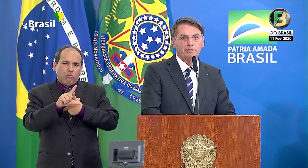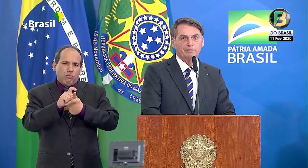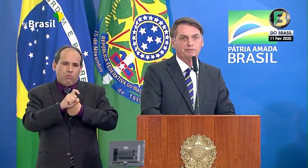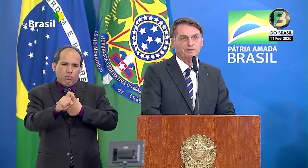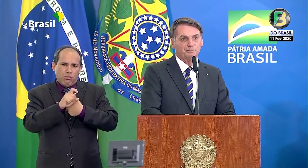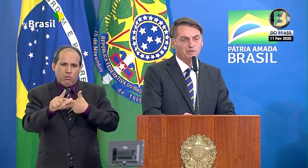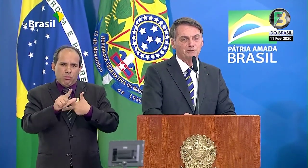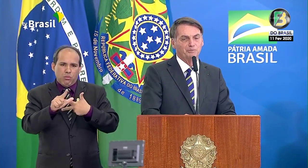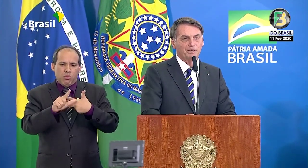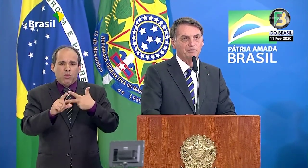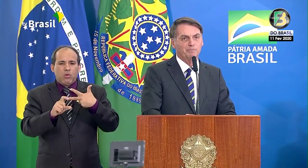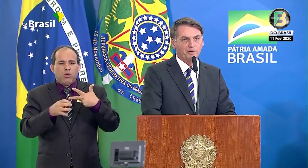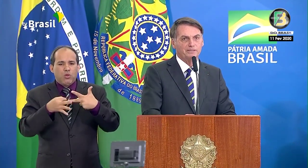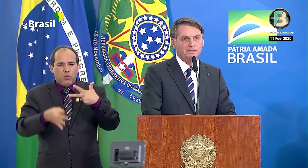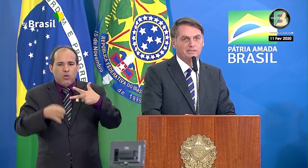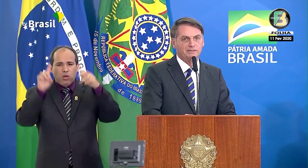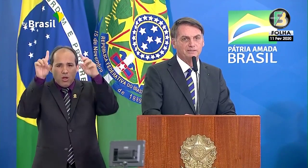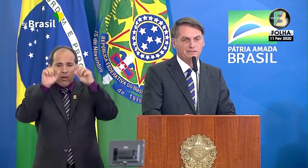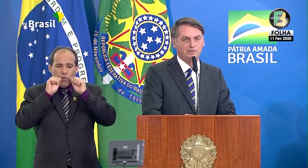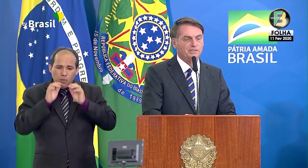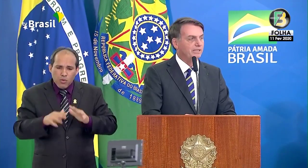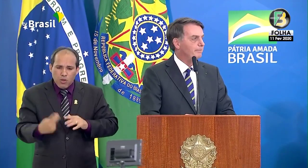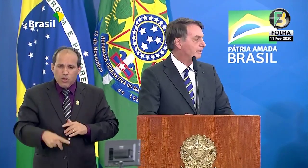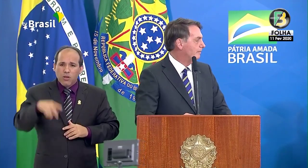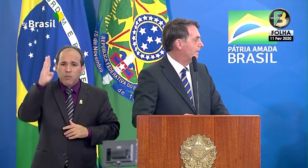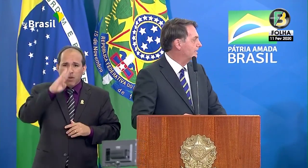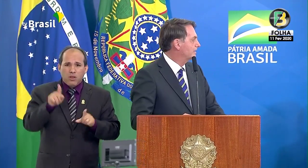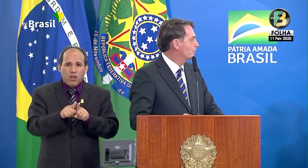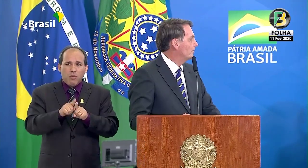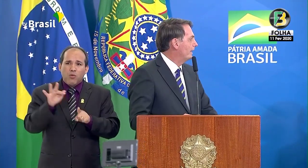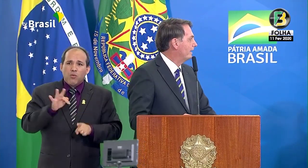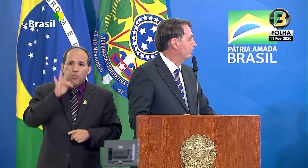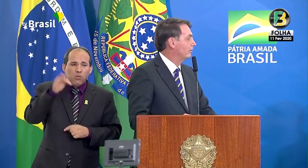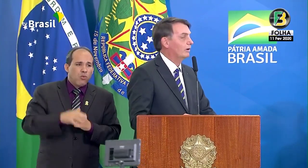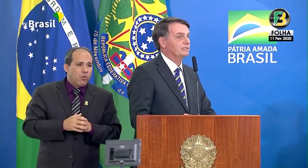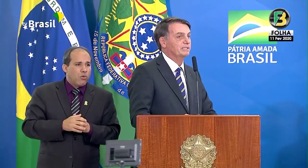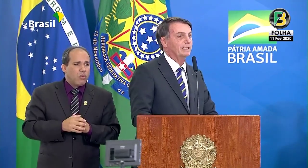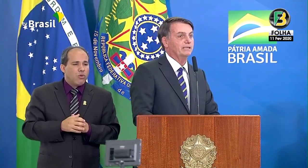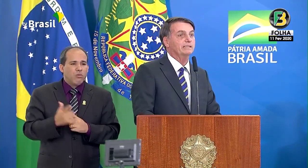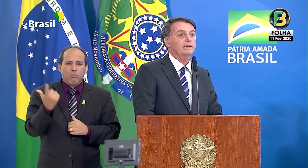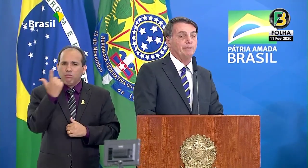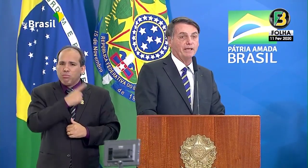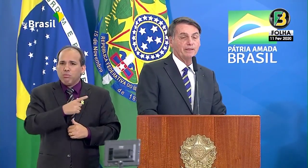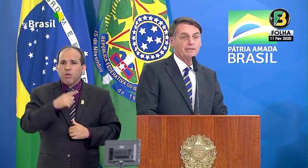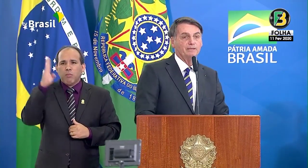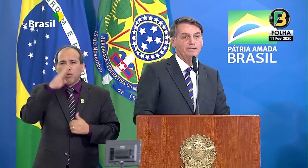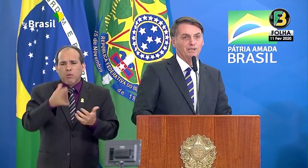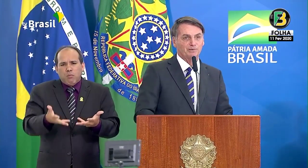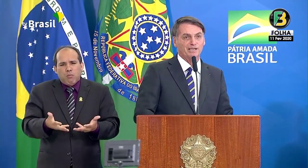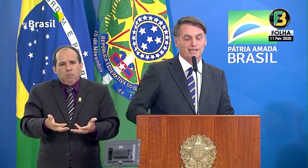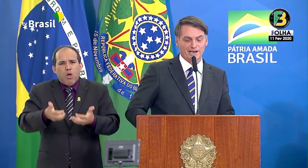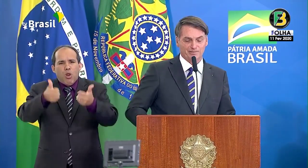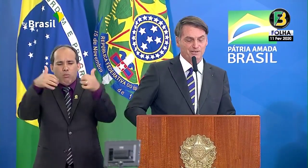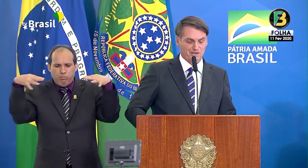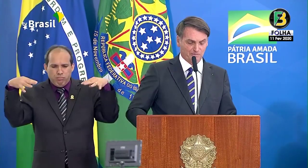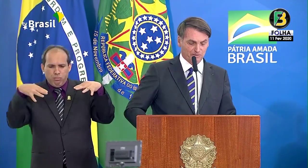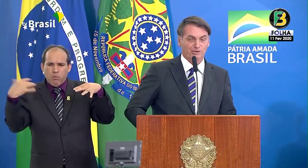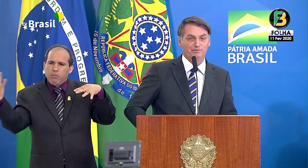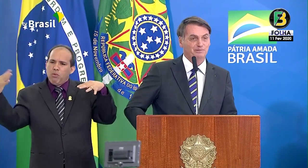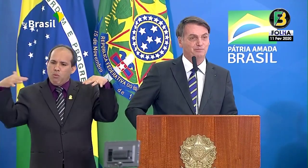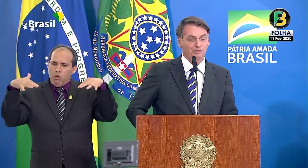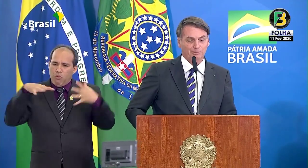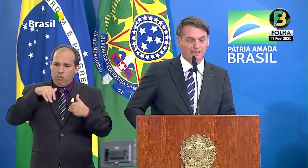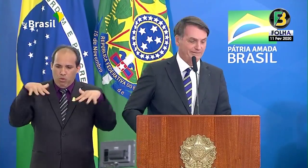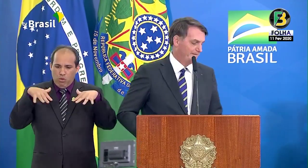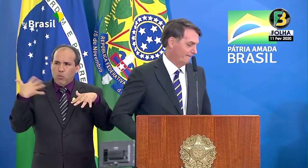nos abençoando, de modo que o Brasil possa, sim, se Deus quiser, brevemente, ocupar o local de destaque que ele merece no cenário